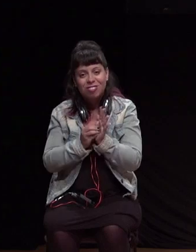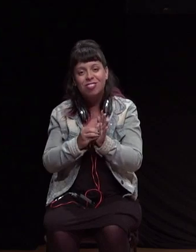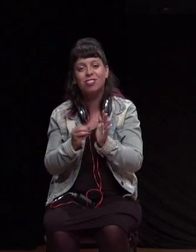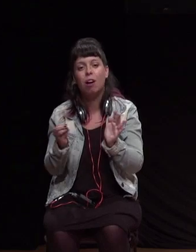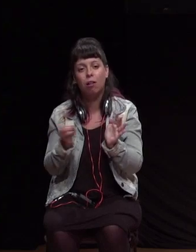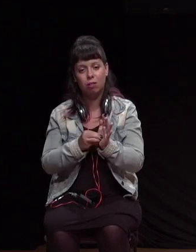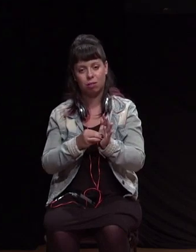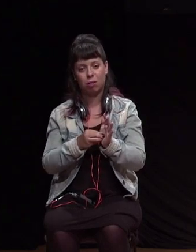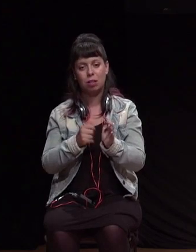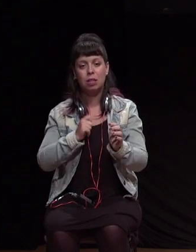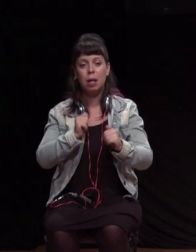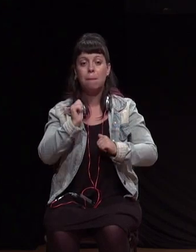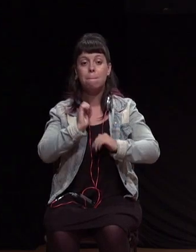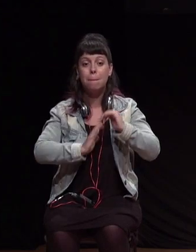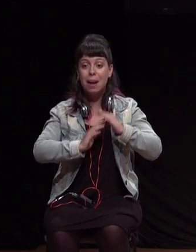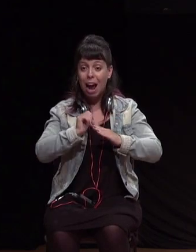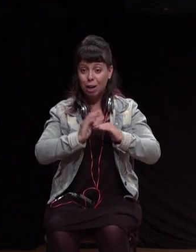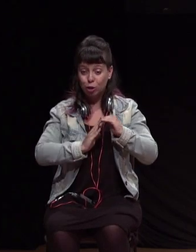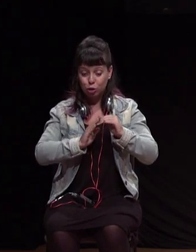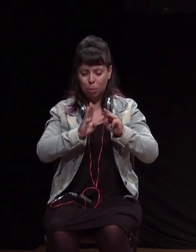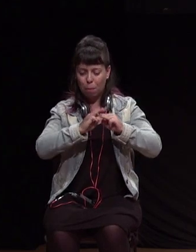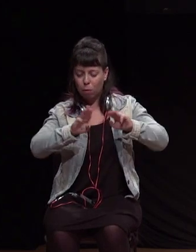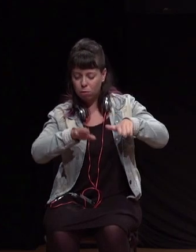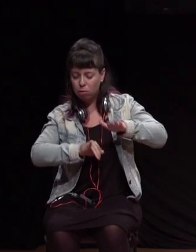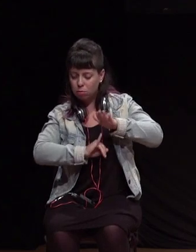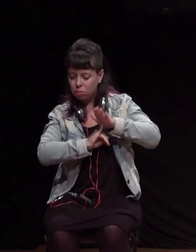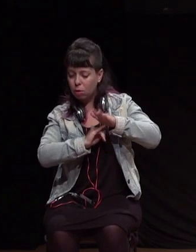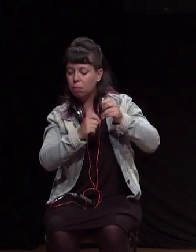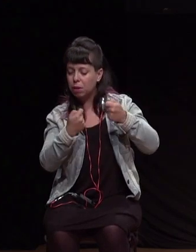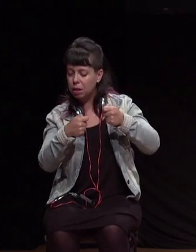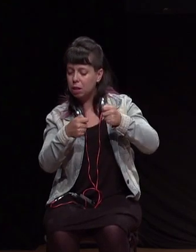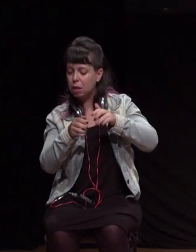práticas institucionais, inclusive.